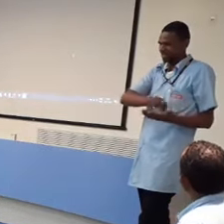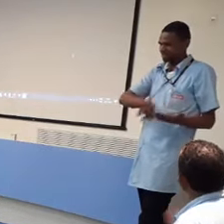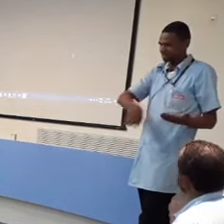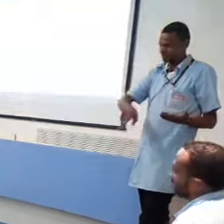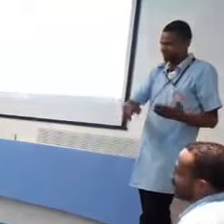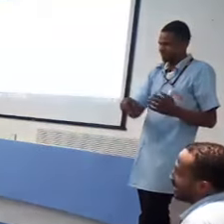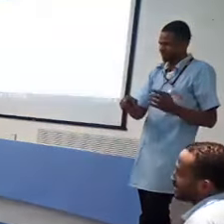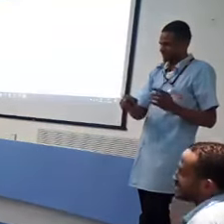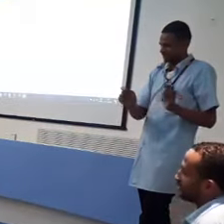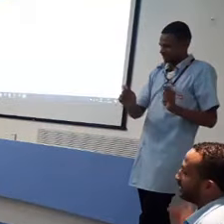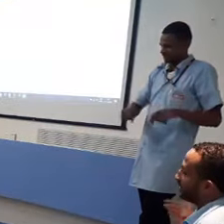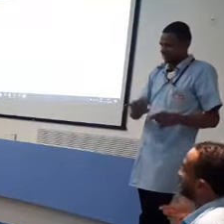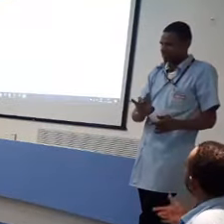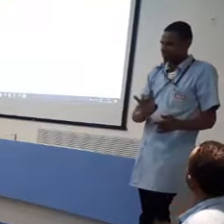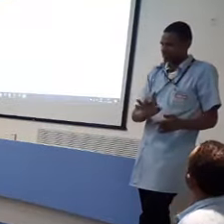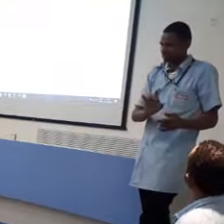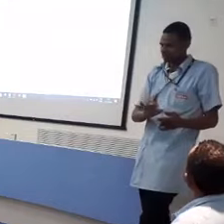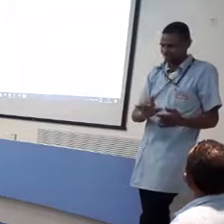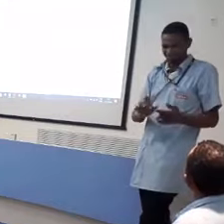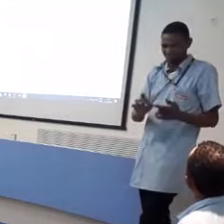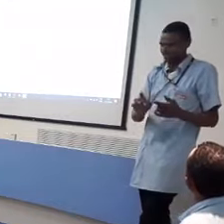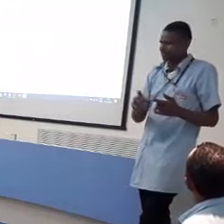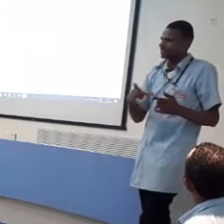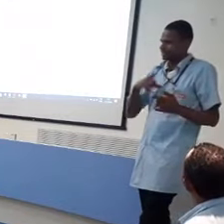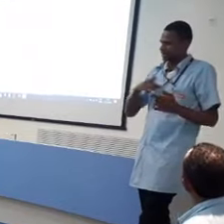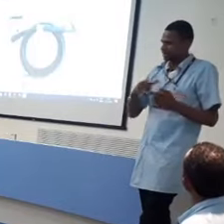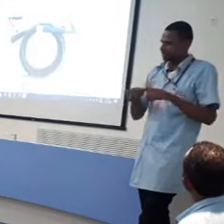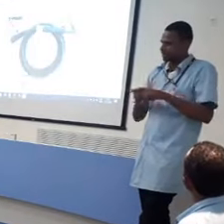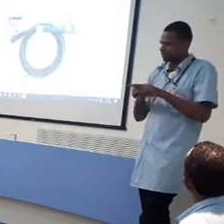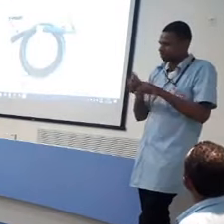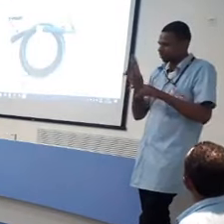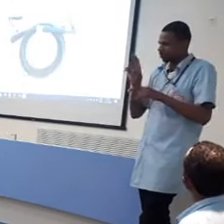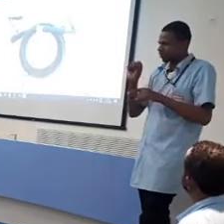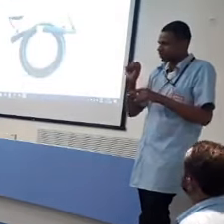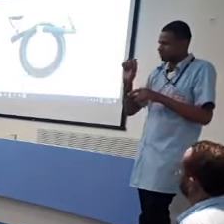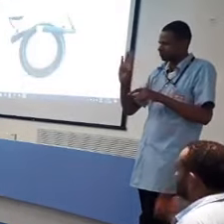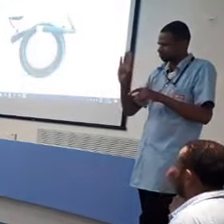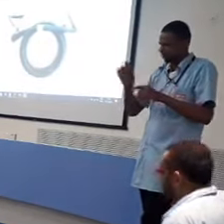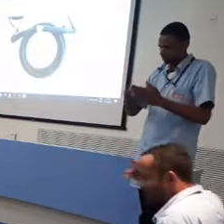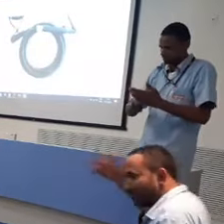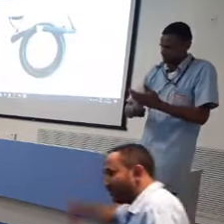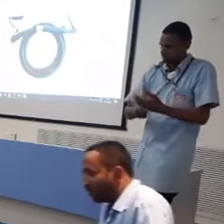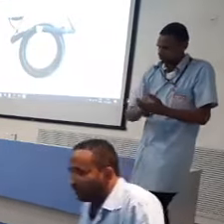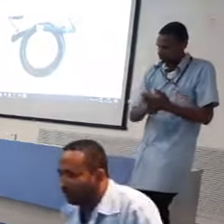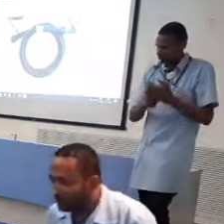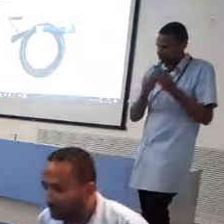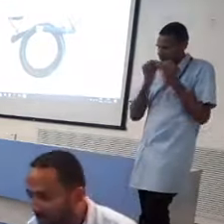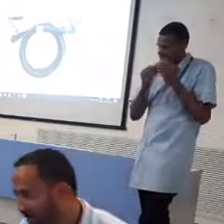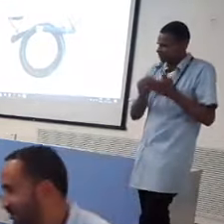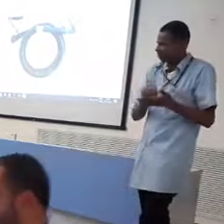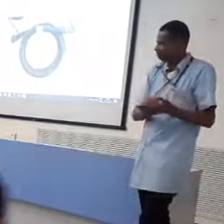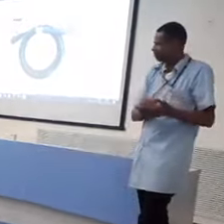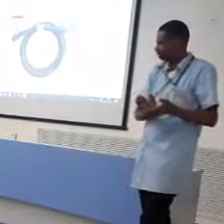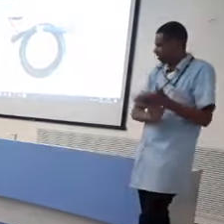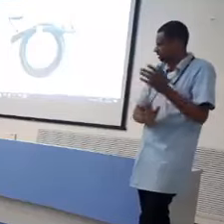o parâmetro DPS e o ligado no USB. Máquina da exata. Ó, a tocha que ela